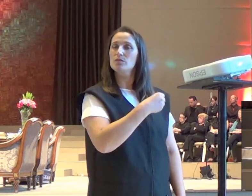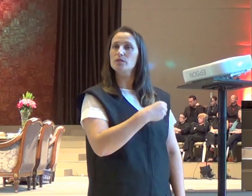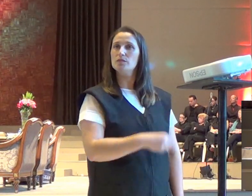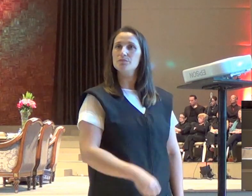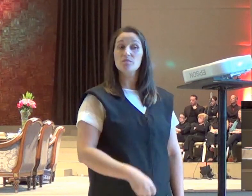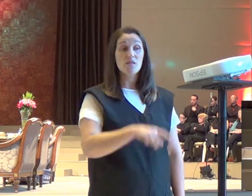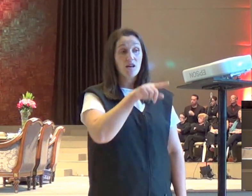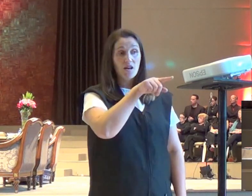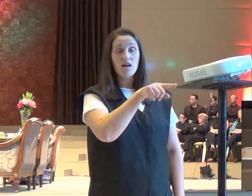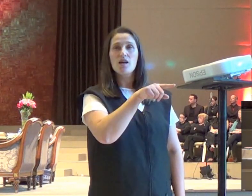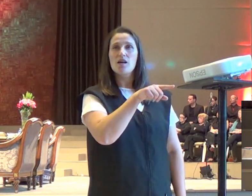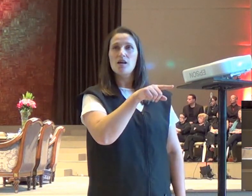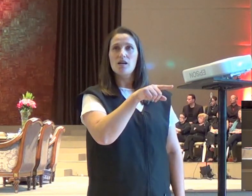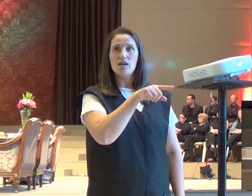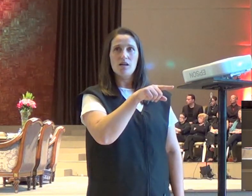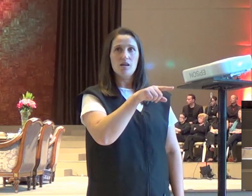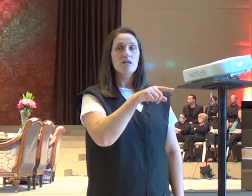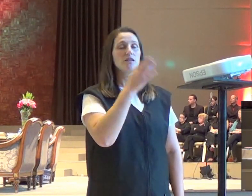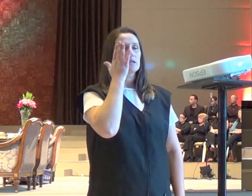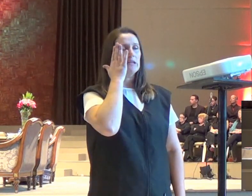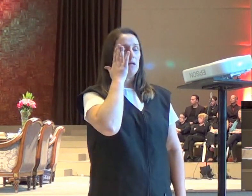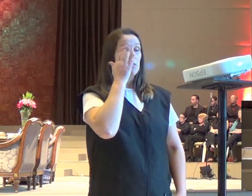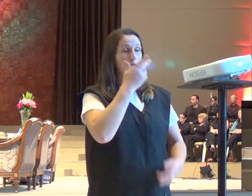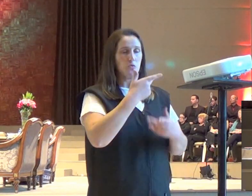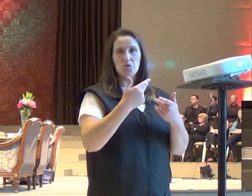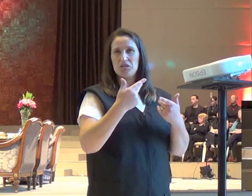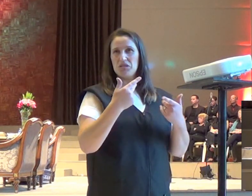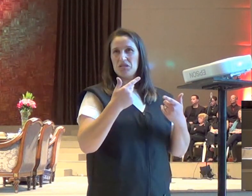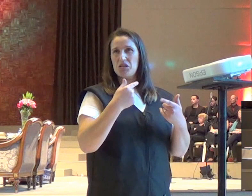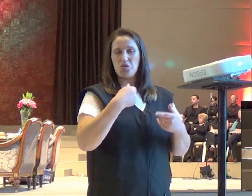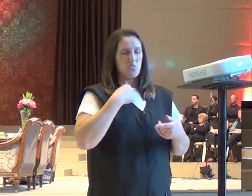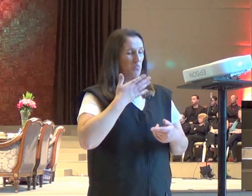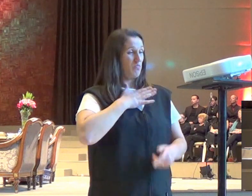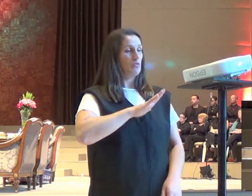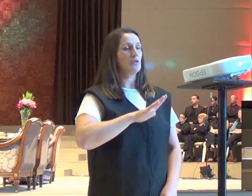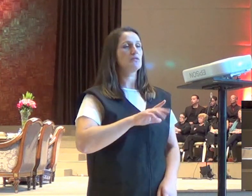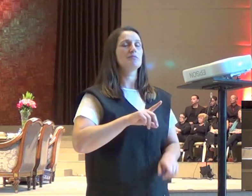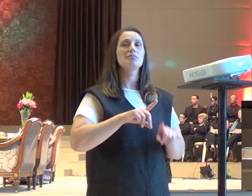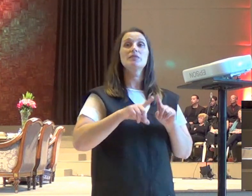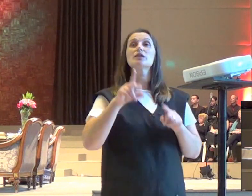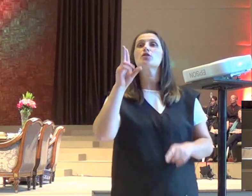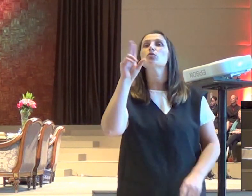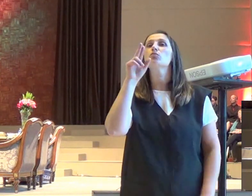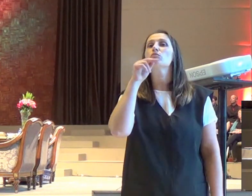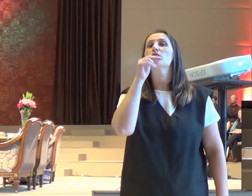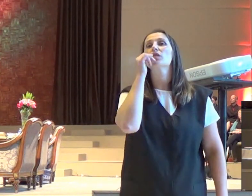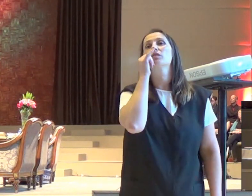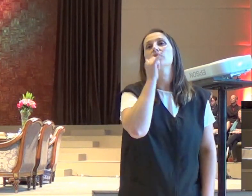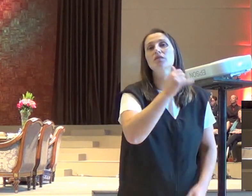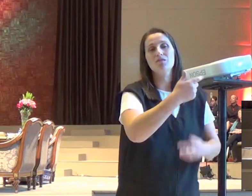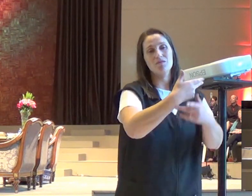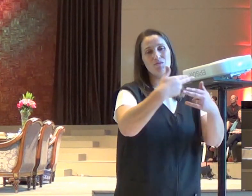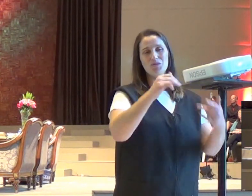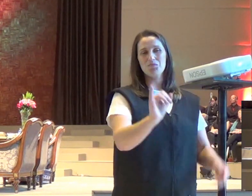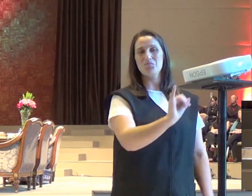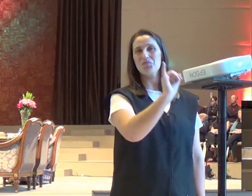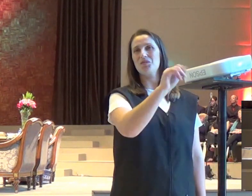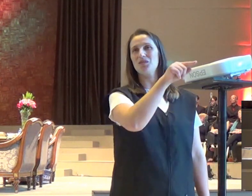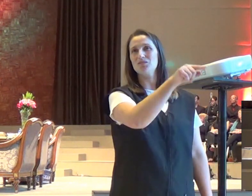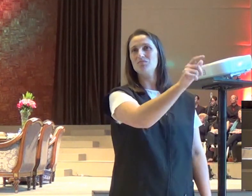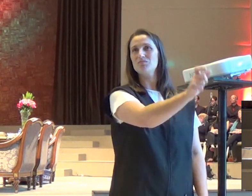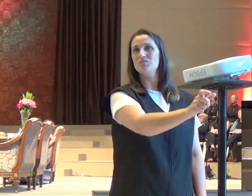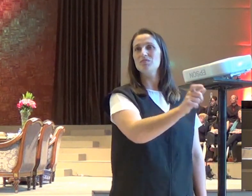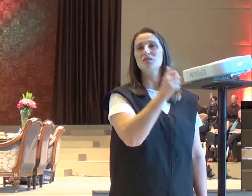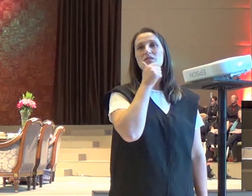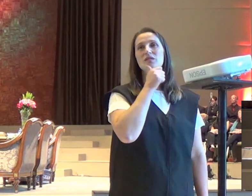ela sabe tudo que eu detesto nela, mas ela não conhece o que eu admiro nela, e eu queria que